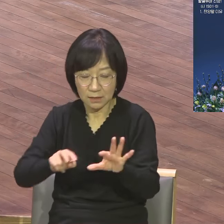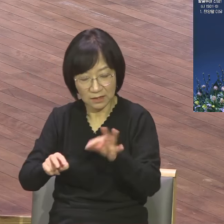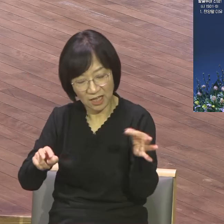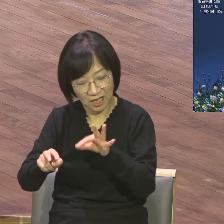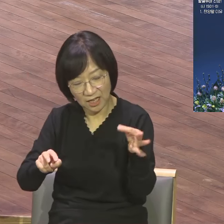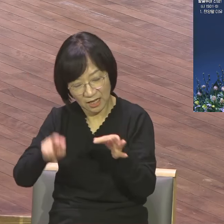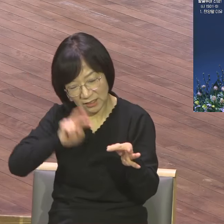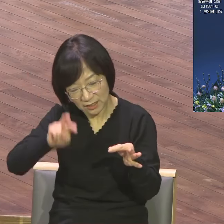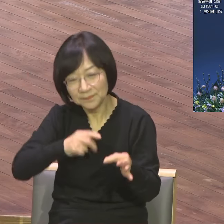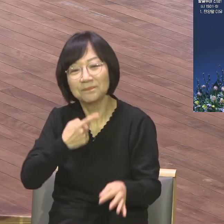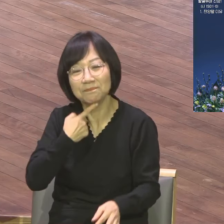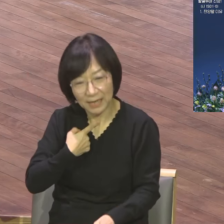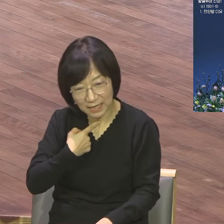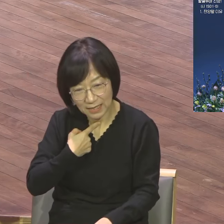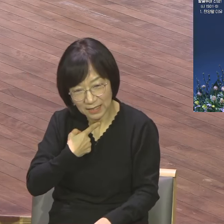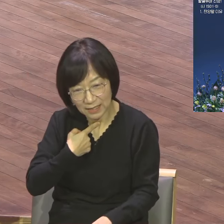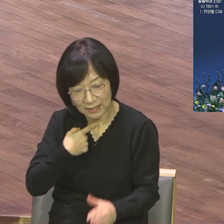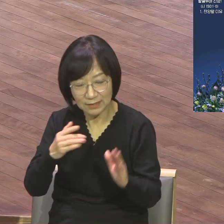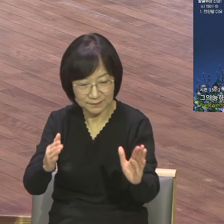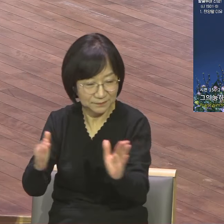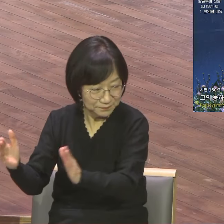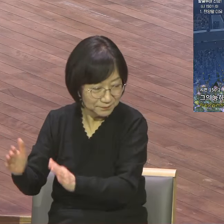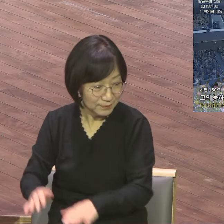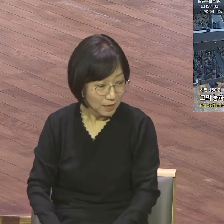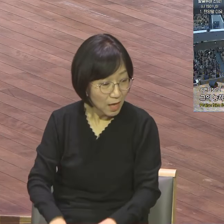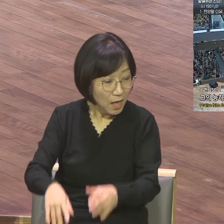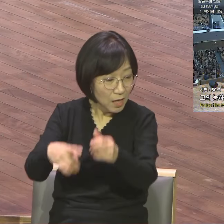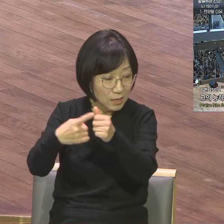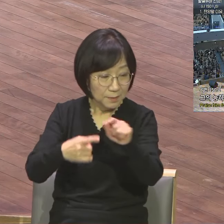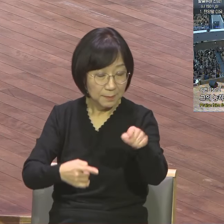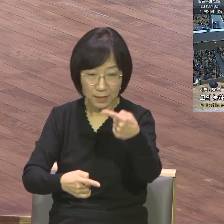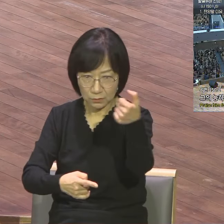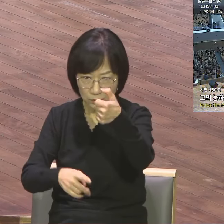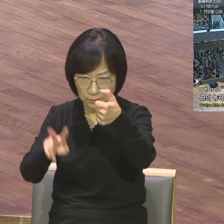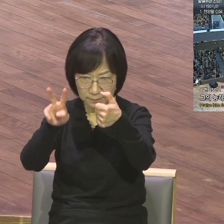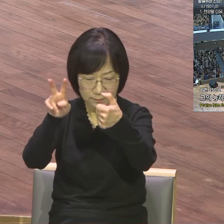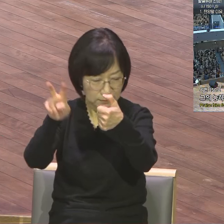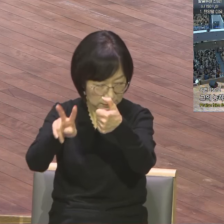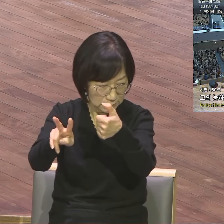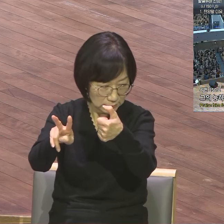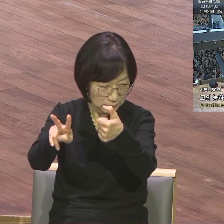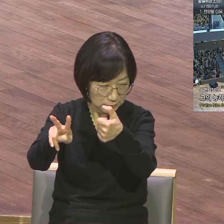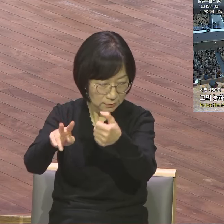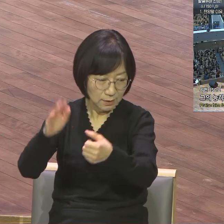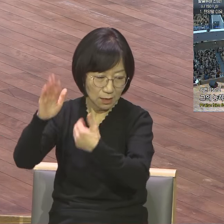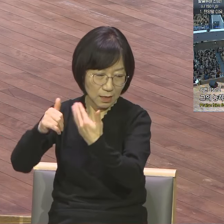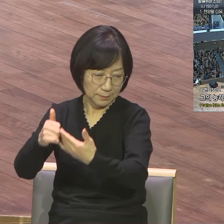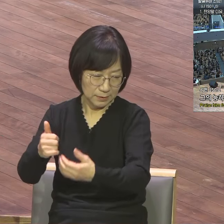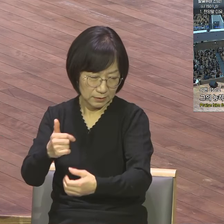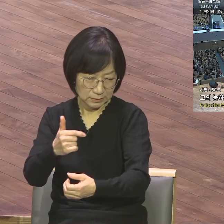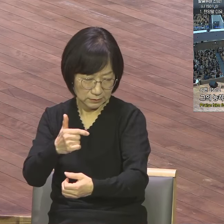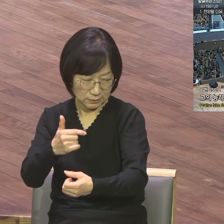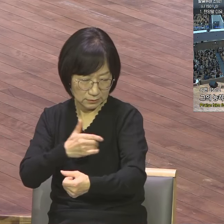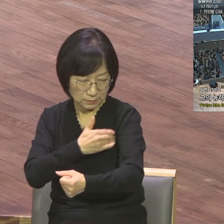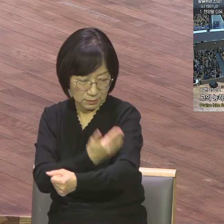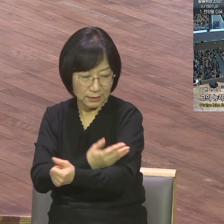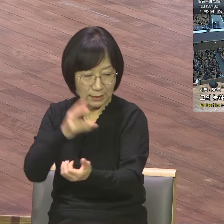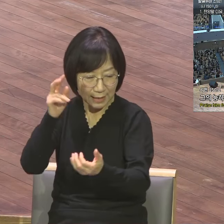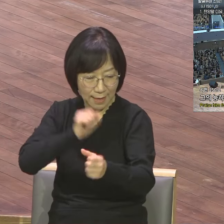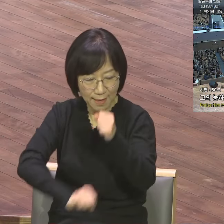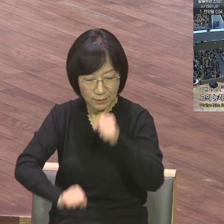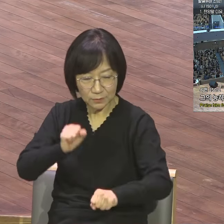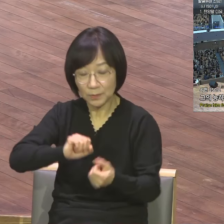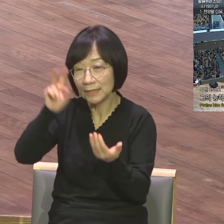자, 2절에 보니까요 그의 능하신 행동을 찬양하며 그의 지극히 위대하심을 따라